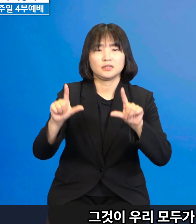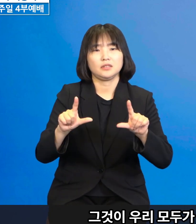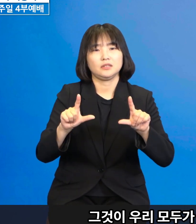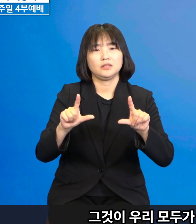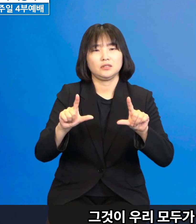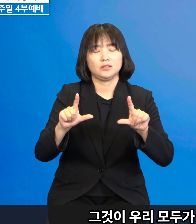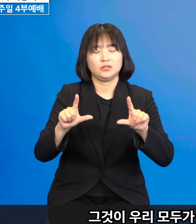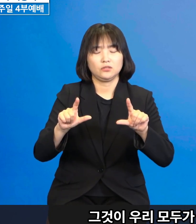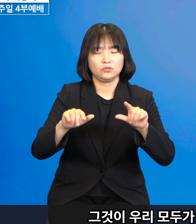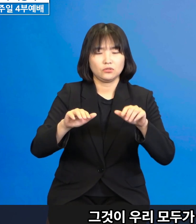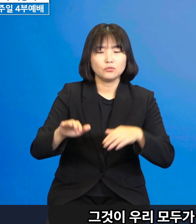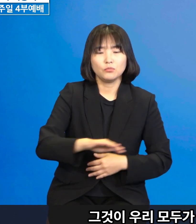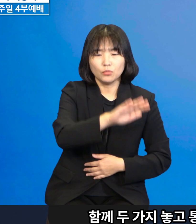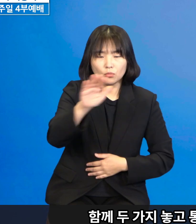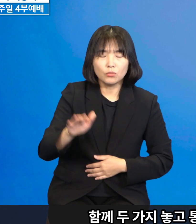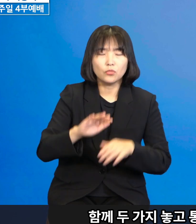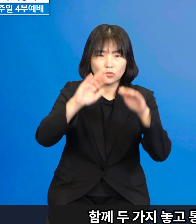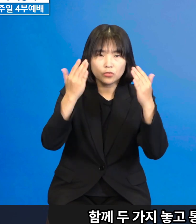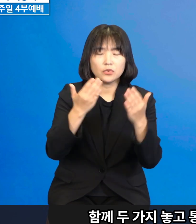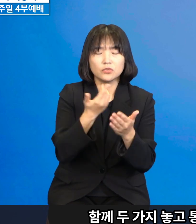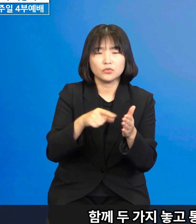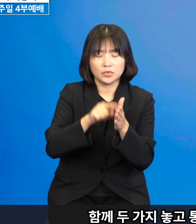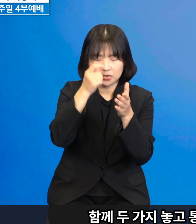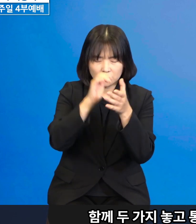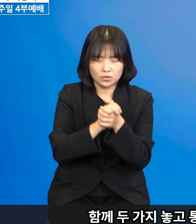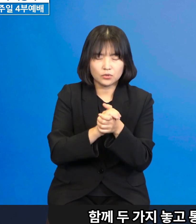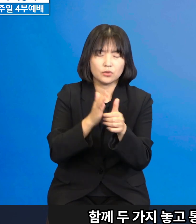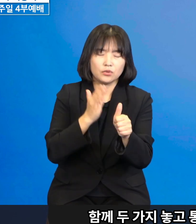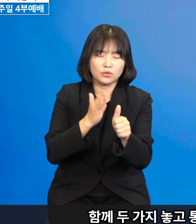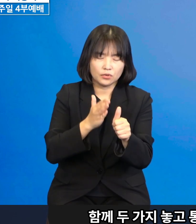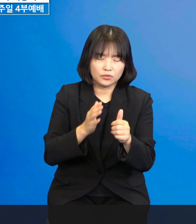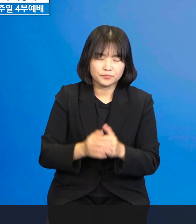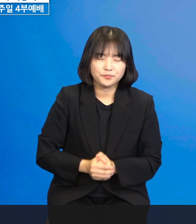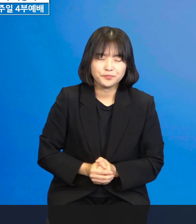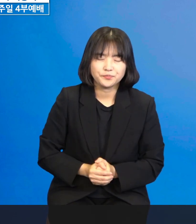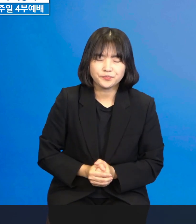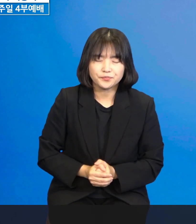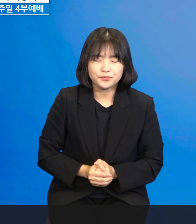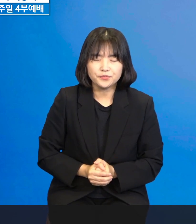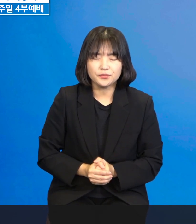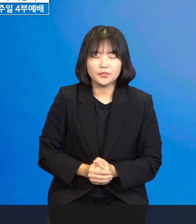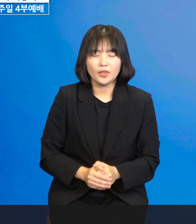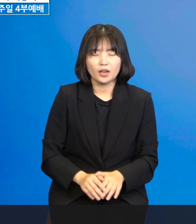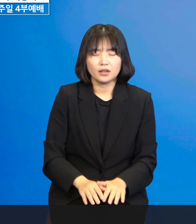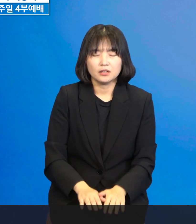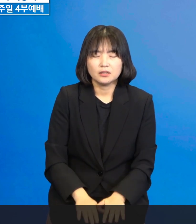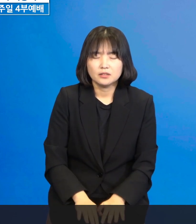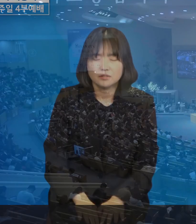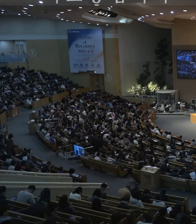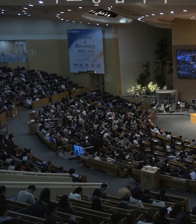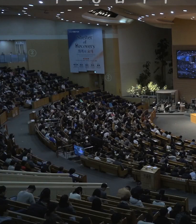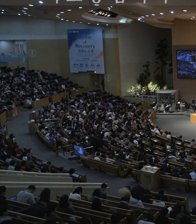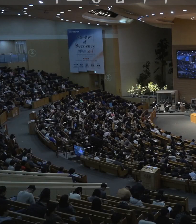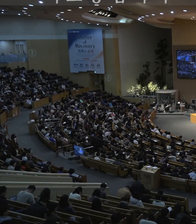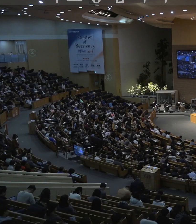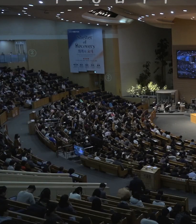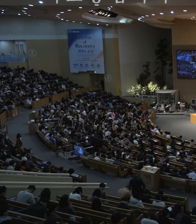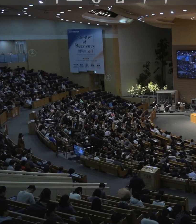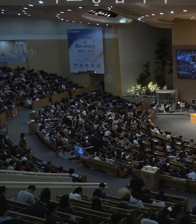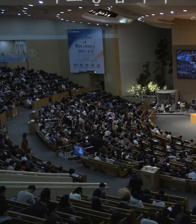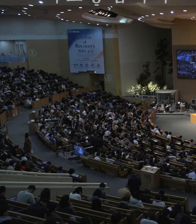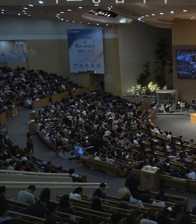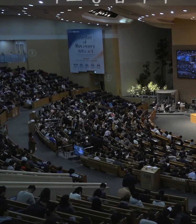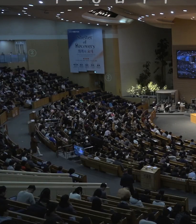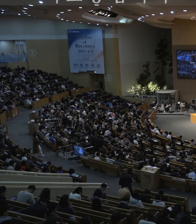우리 모두가 누리게 될 줄로 믿습니다. 함께 두 가지 놓고 동성으로 기도하겠습니다. 살아계신 아버지 하나님, 감사합니다. 주님, 오늘